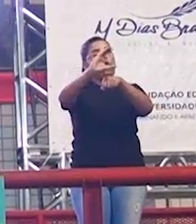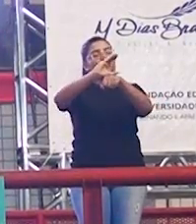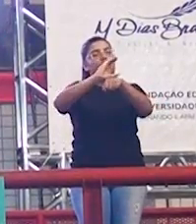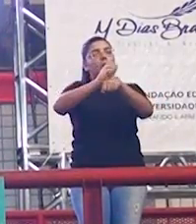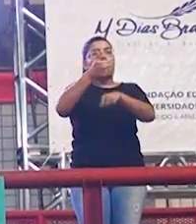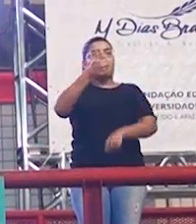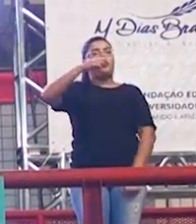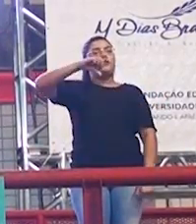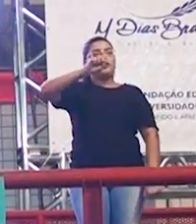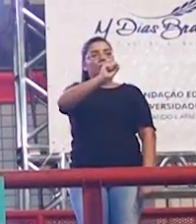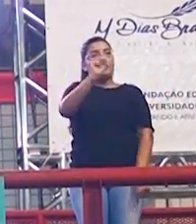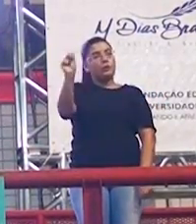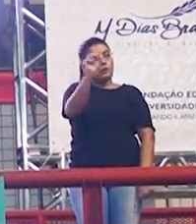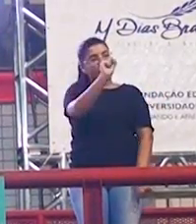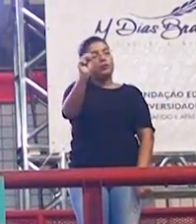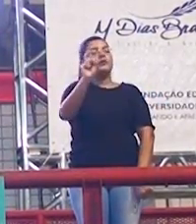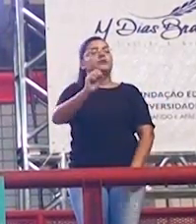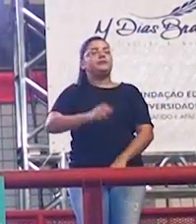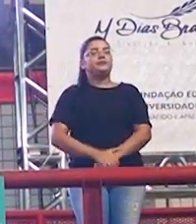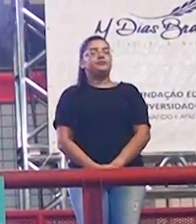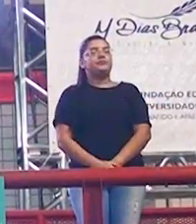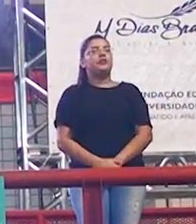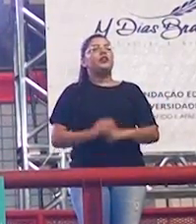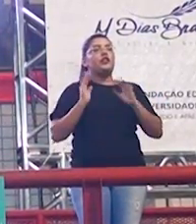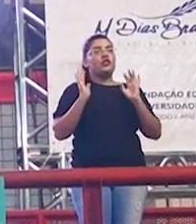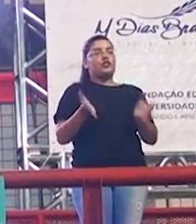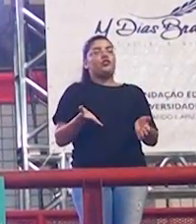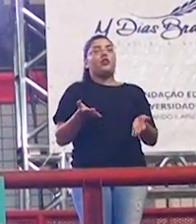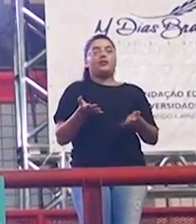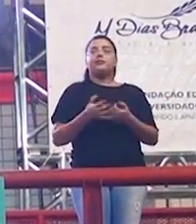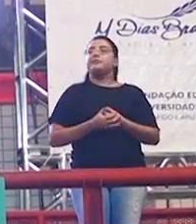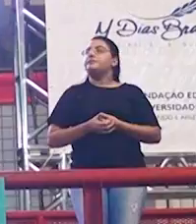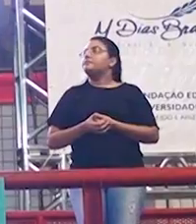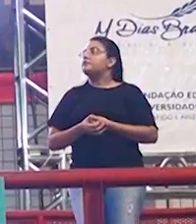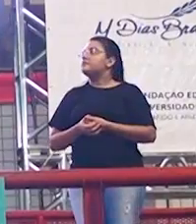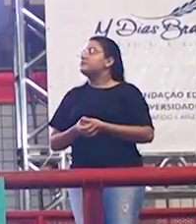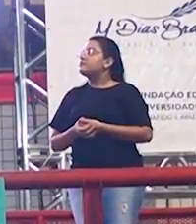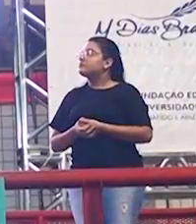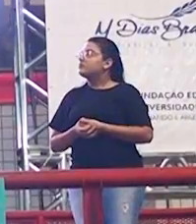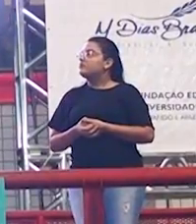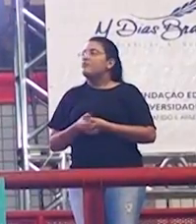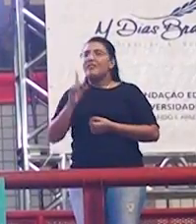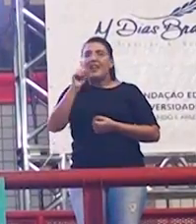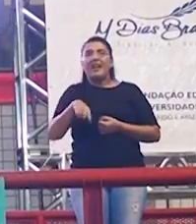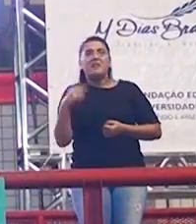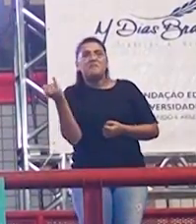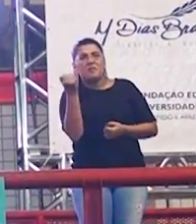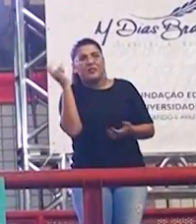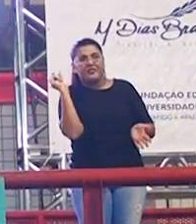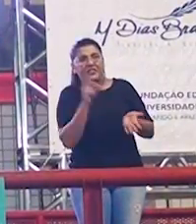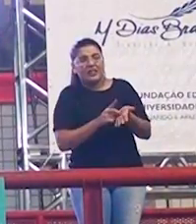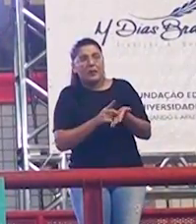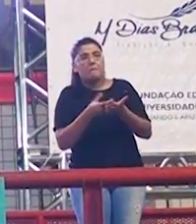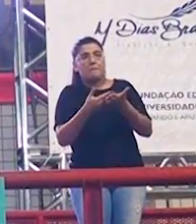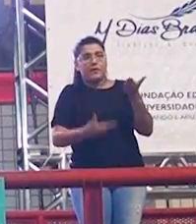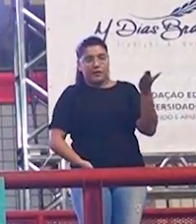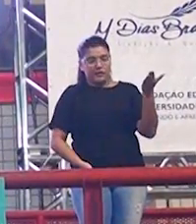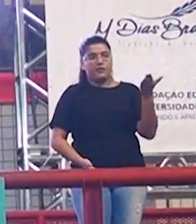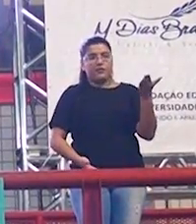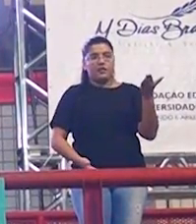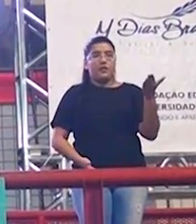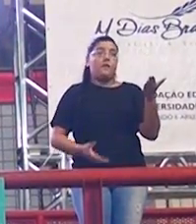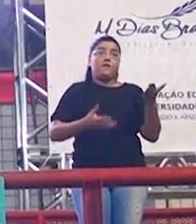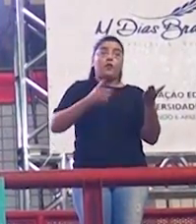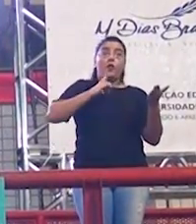são 30 anos da Constituição Cidadã no Brasil. Professor, isso é importante mesmo na prova? Eu vou lhe dar